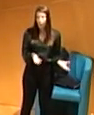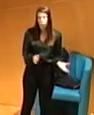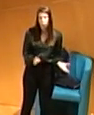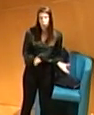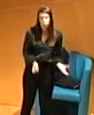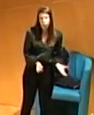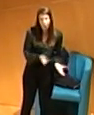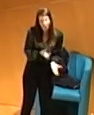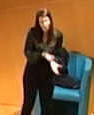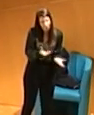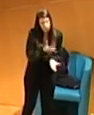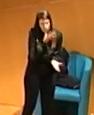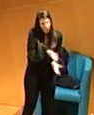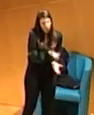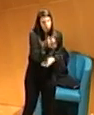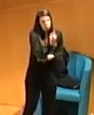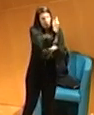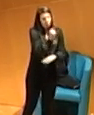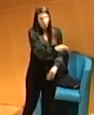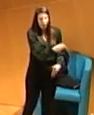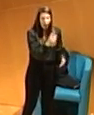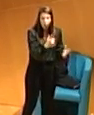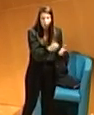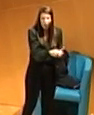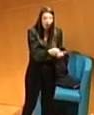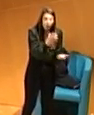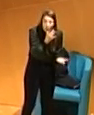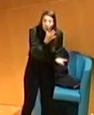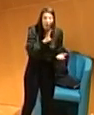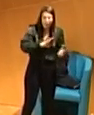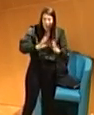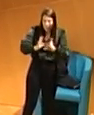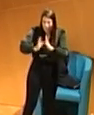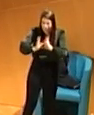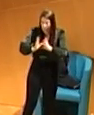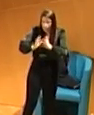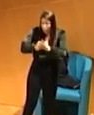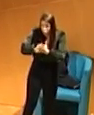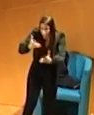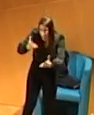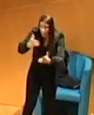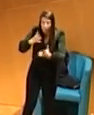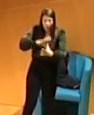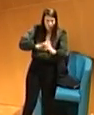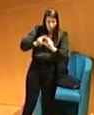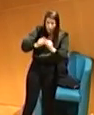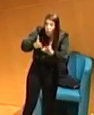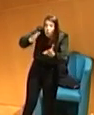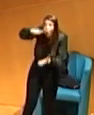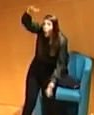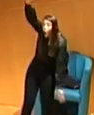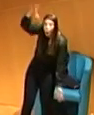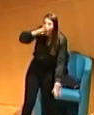fusée de Tintin qui coûte 3000 euros. Et je lui expliquais en signe, oh là là, c'est trop cher, elle est trop grande, on ne pourra pas la mettre dans la